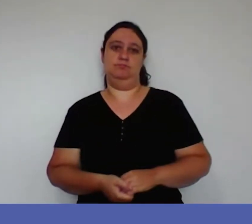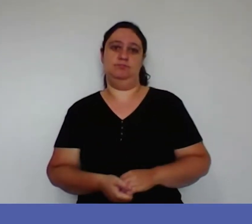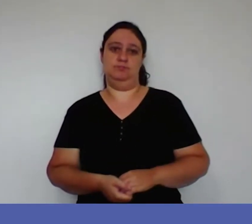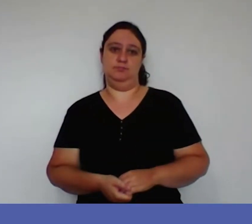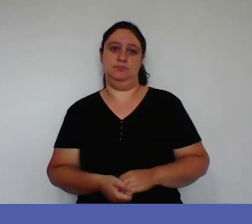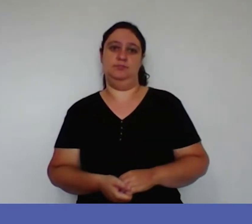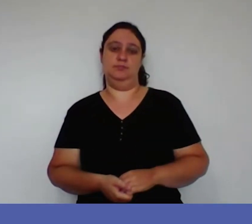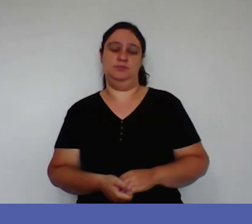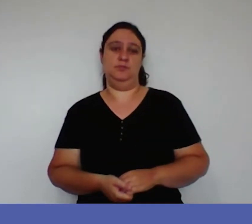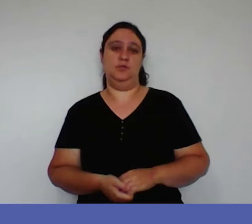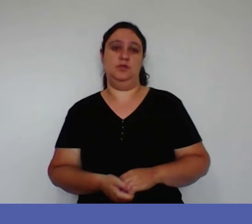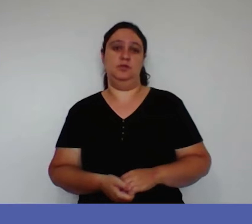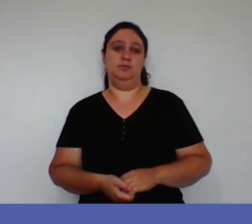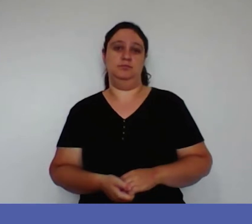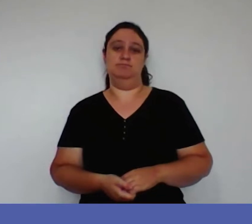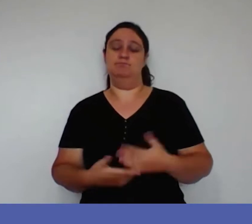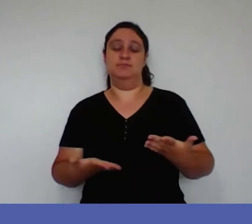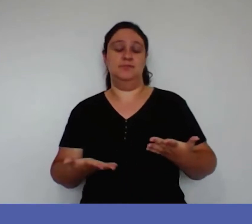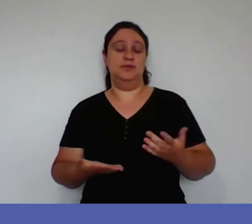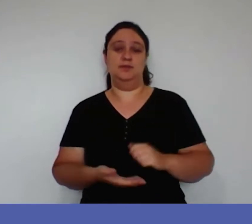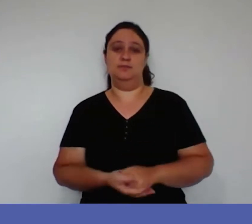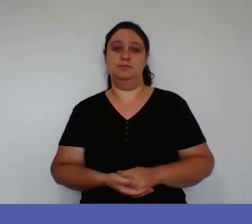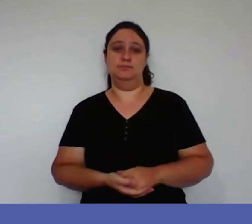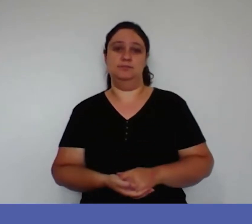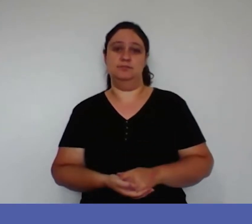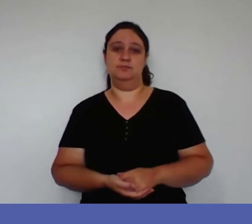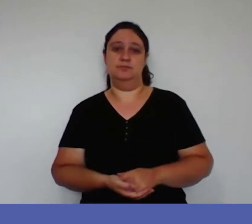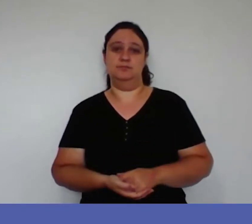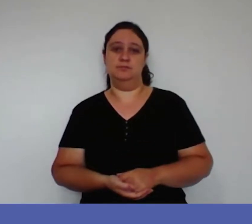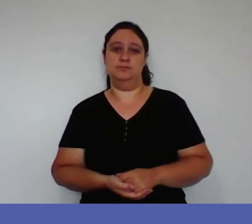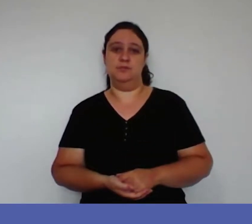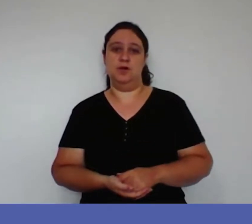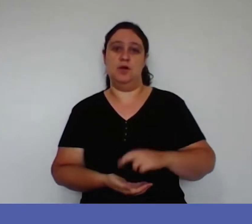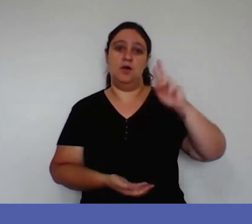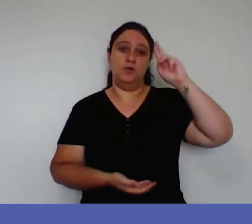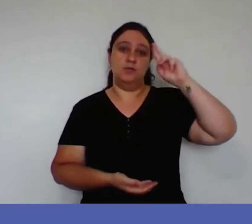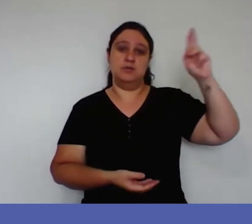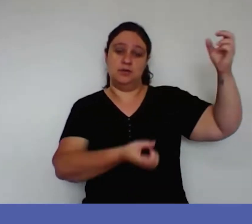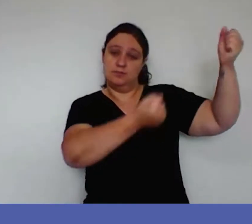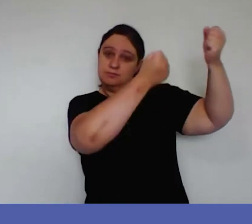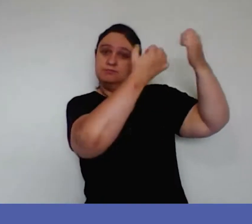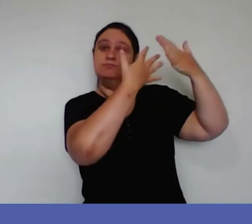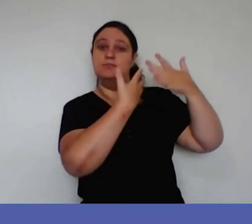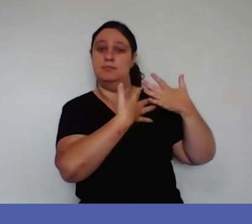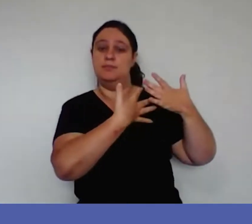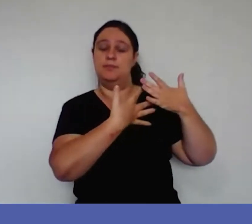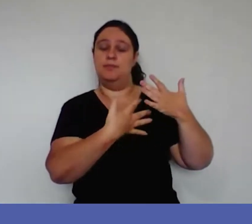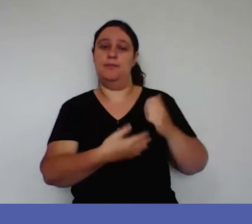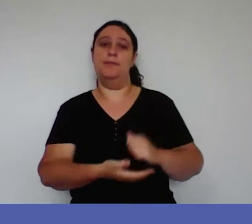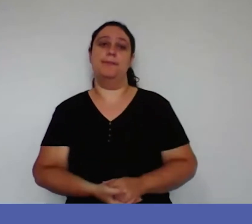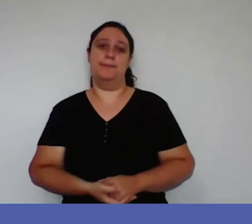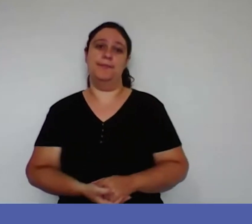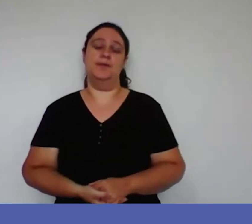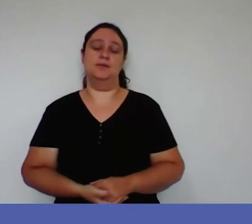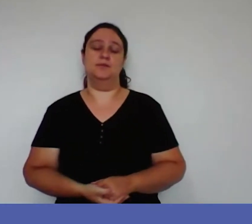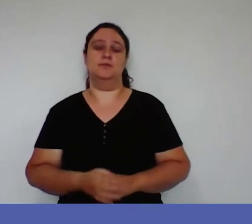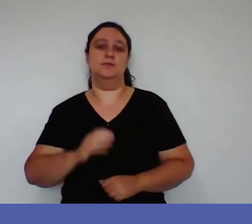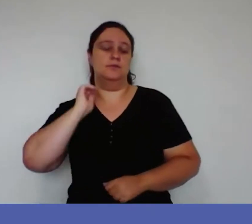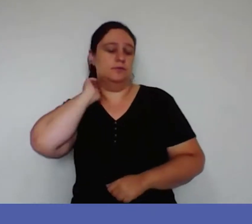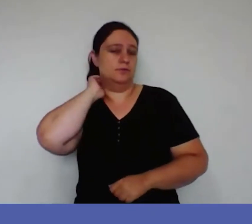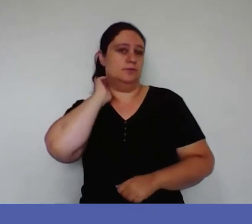Simplesmente, irmãos, o Senhor colocou em muitas vezes mais. Isso quer dizer o quê? Muitas e muitas pessoas